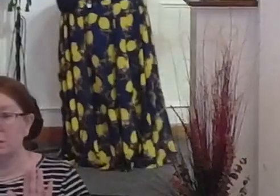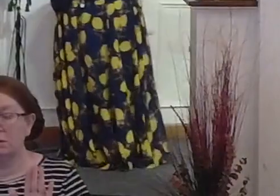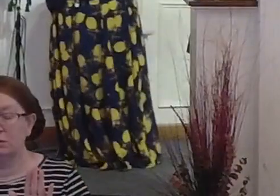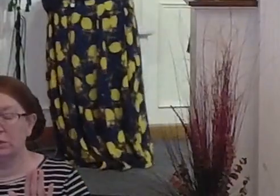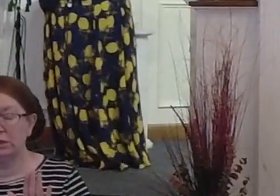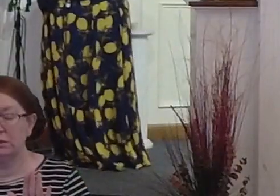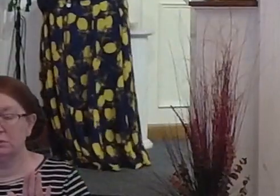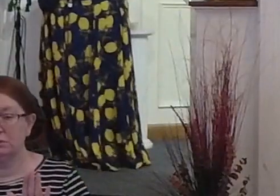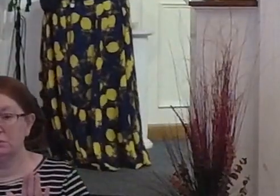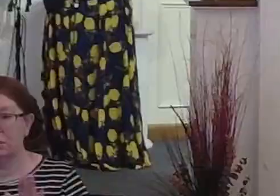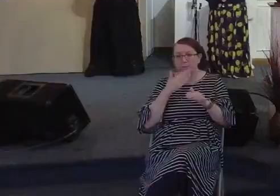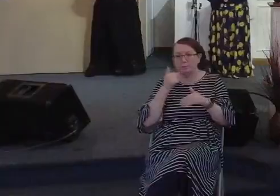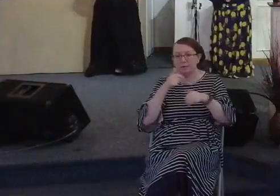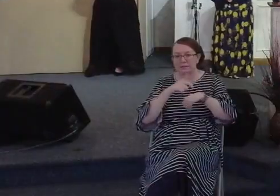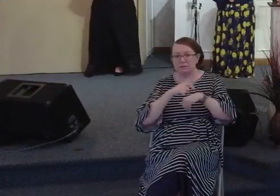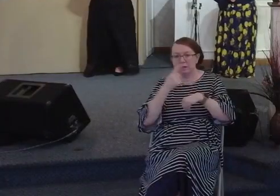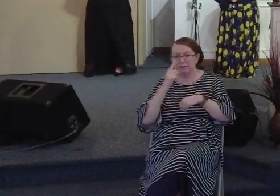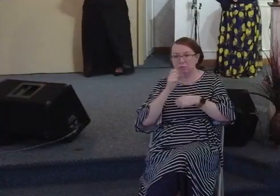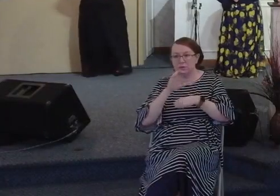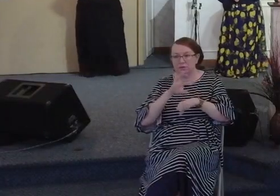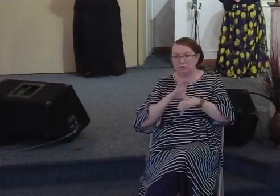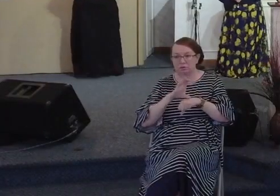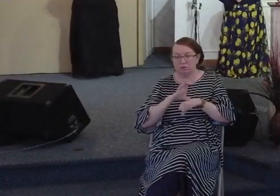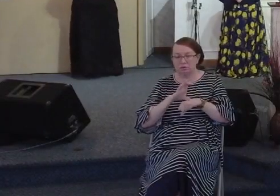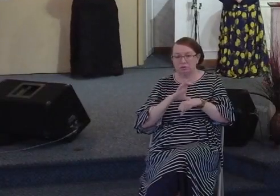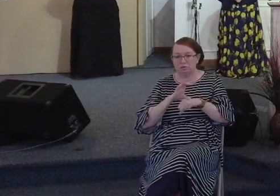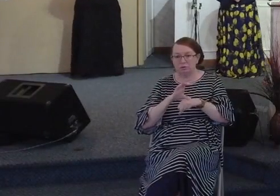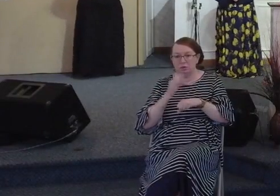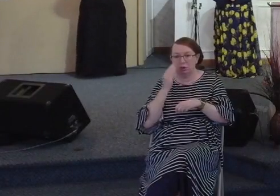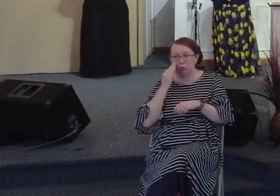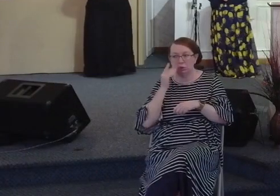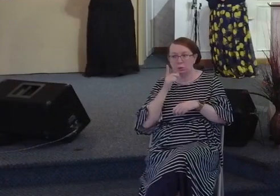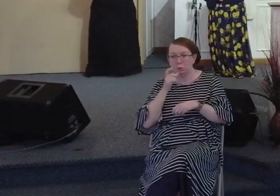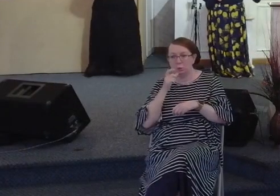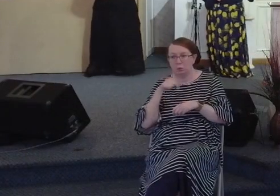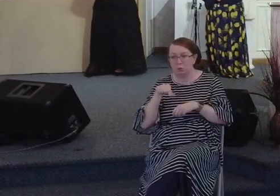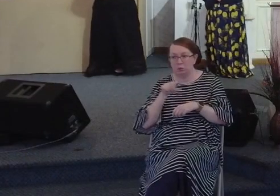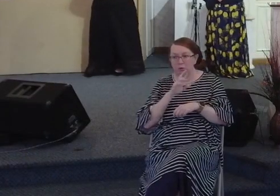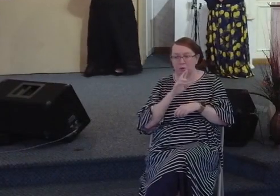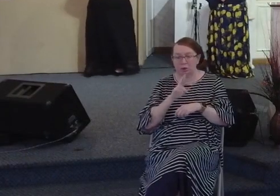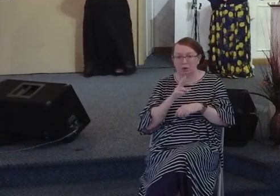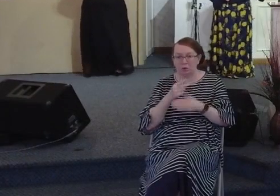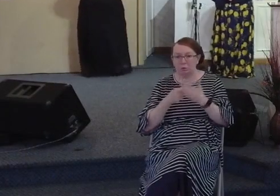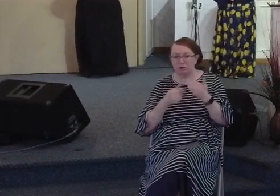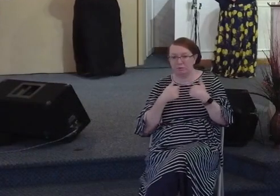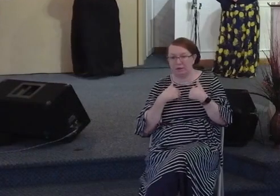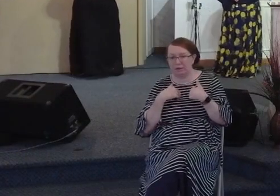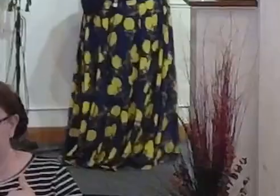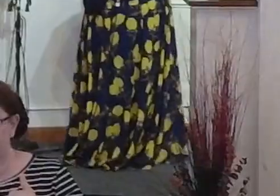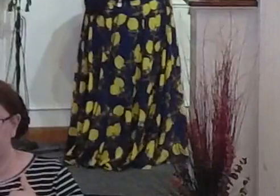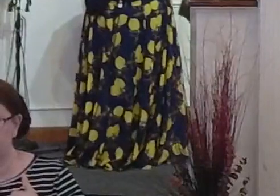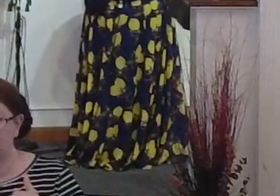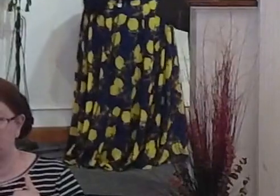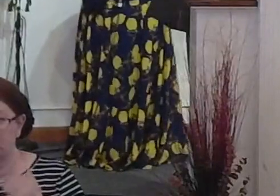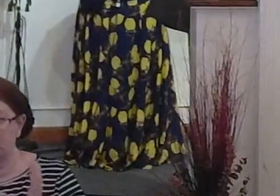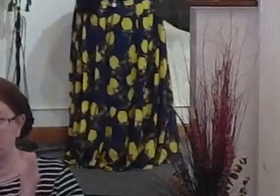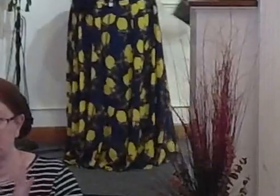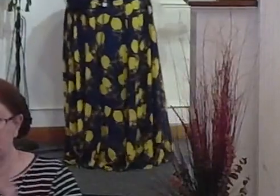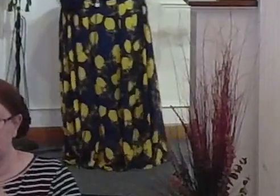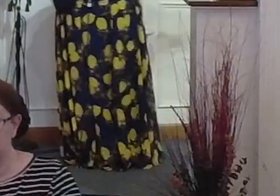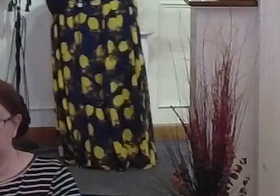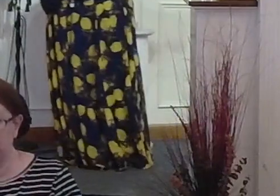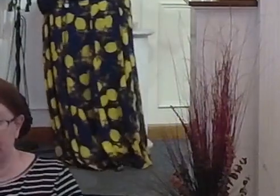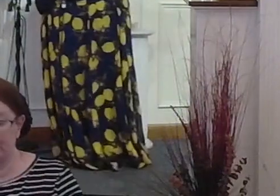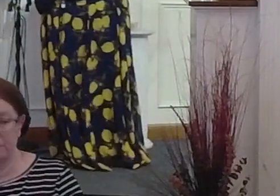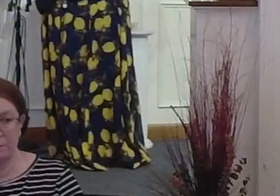existido en los tiempos más grandes de la iglesia. Vamos a darnos cuenta de quiénes somos, lo que tenemos, en el